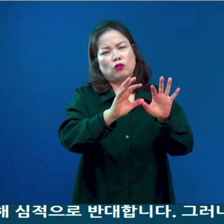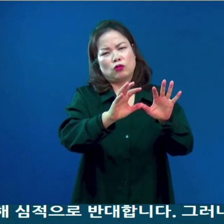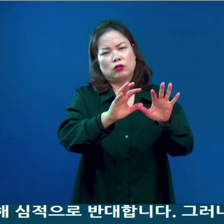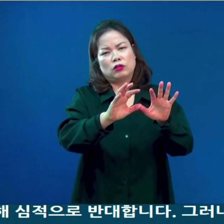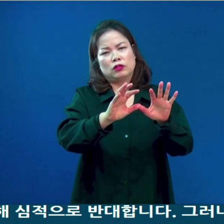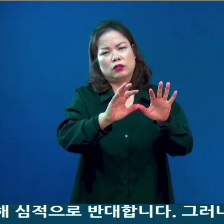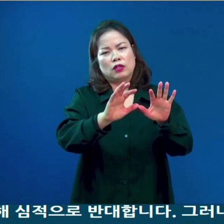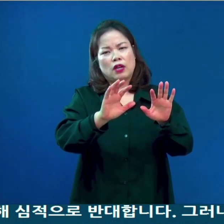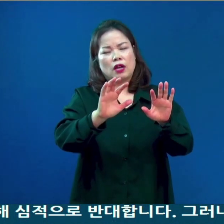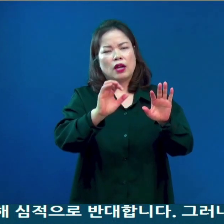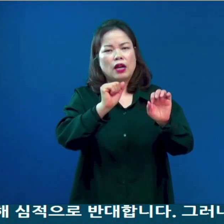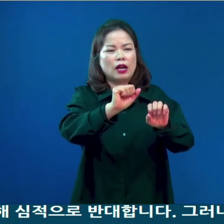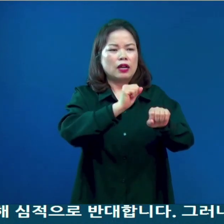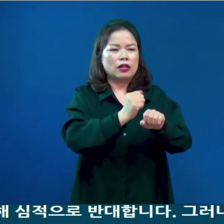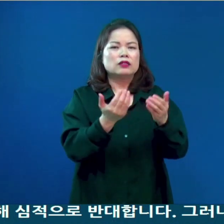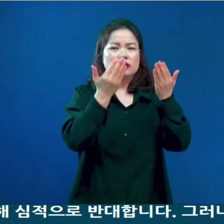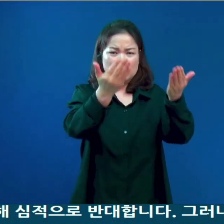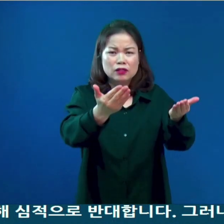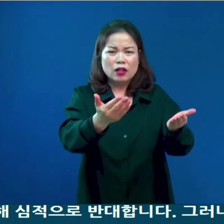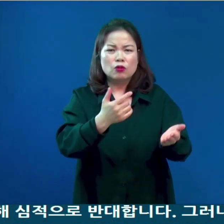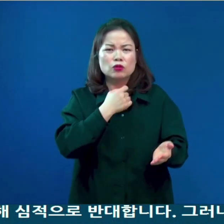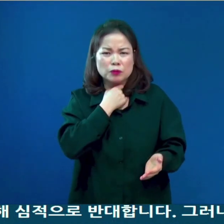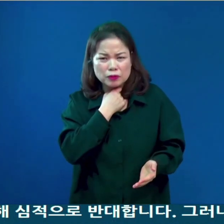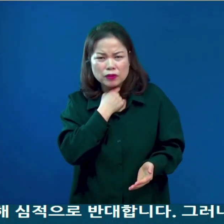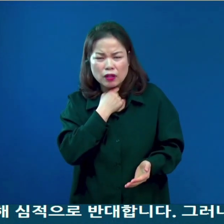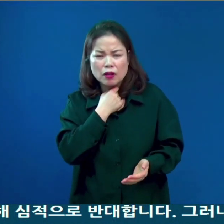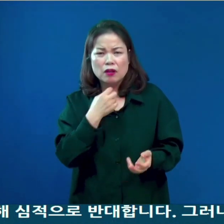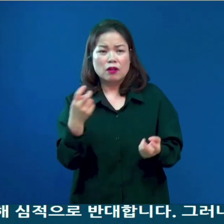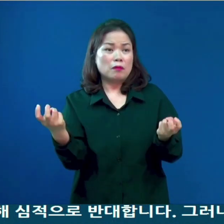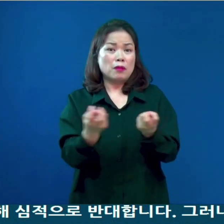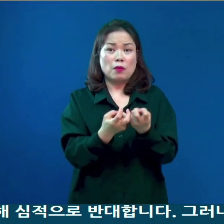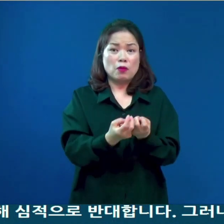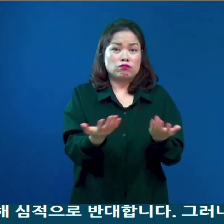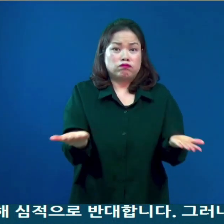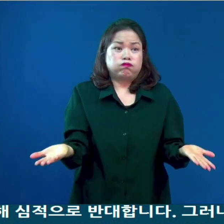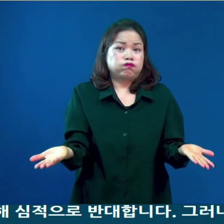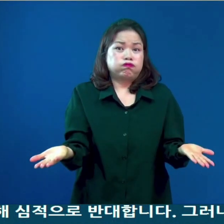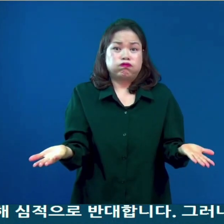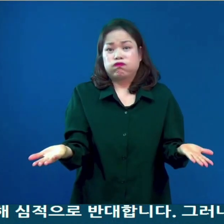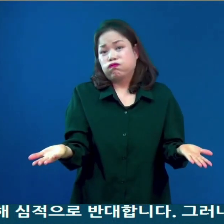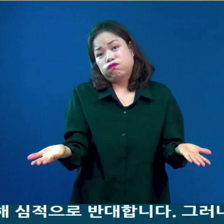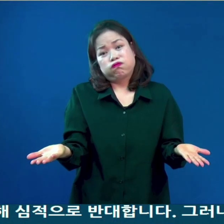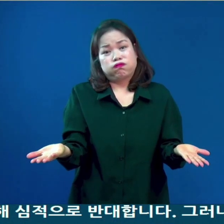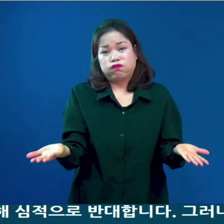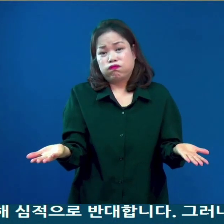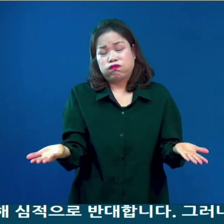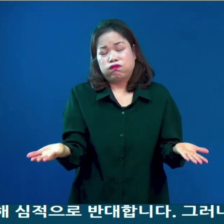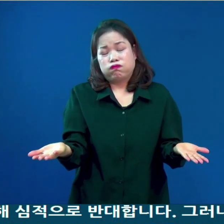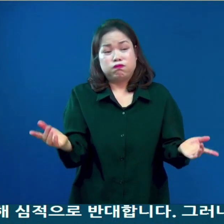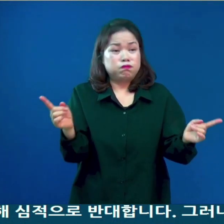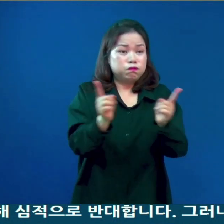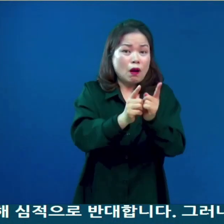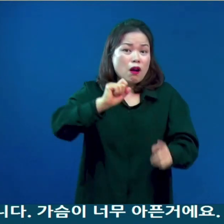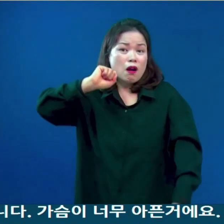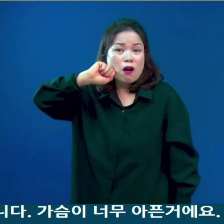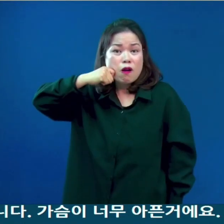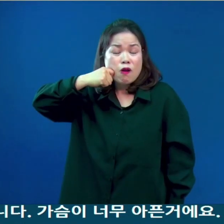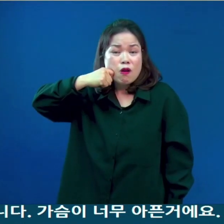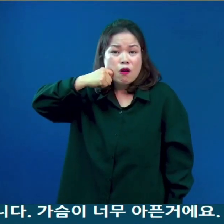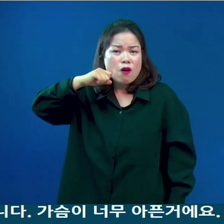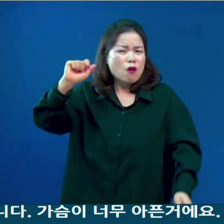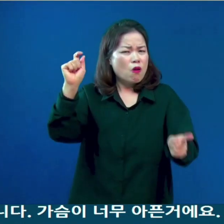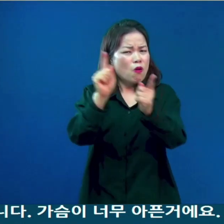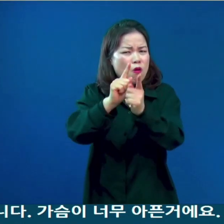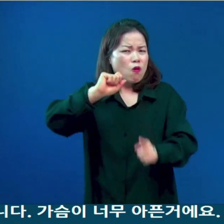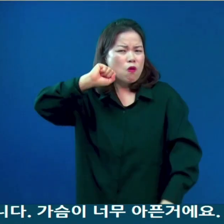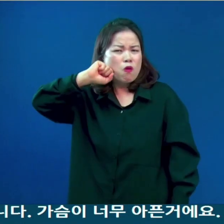수 없는데, 북한 선교를 할 수 있는 방법이 없던 거예요. 어떻게 접근할 수가